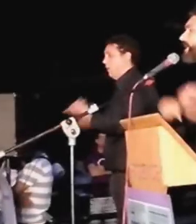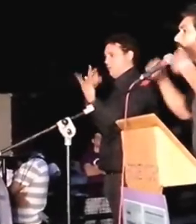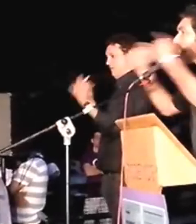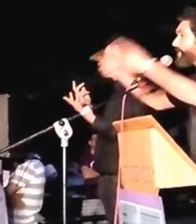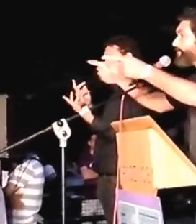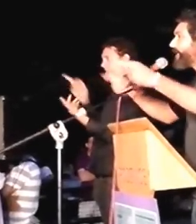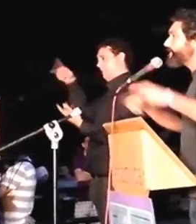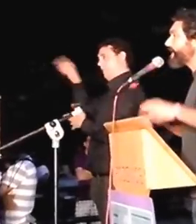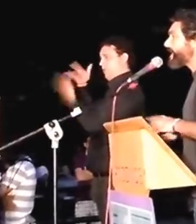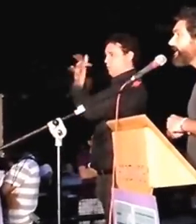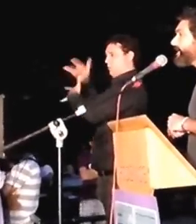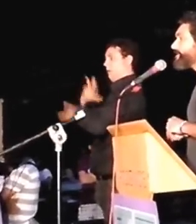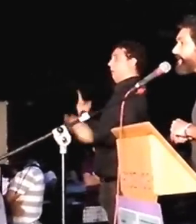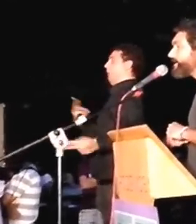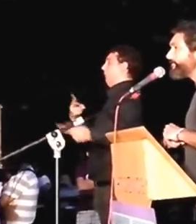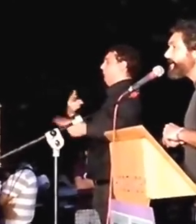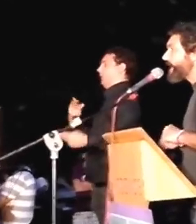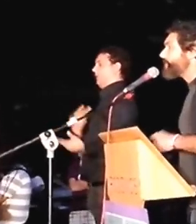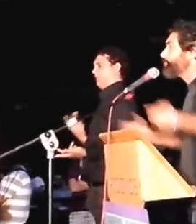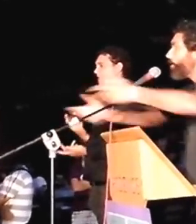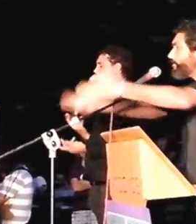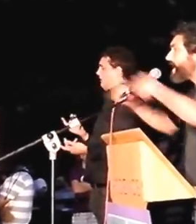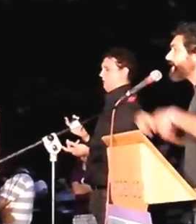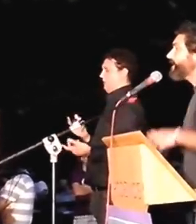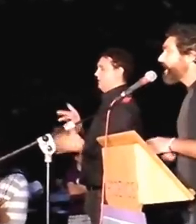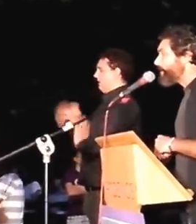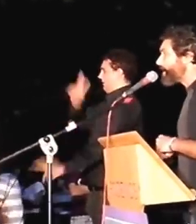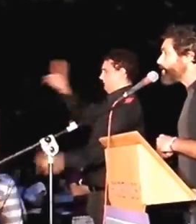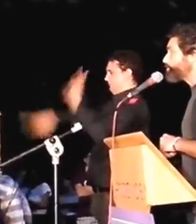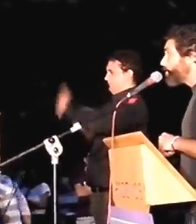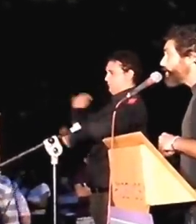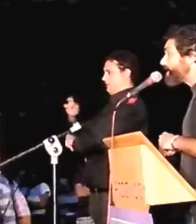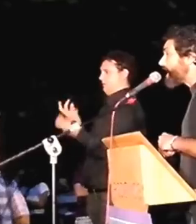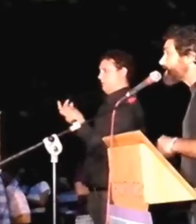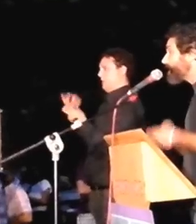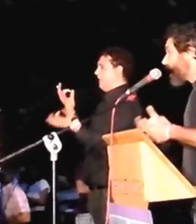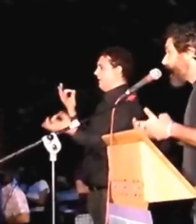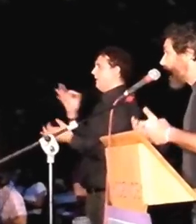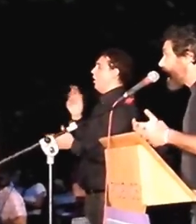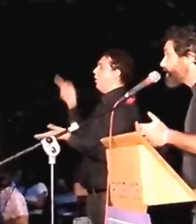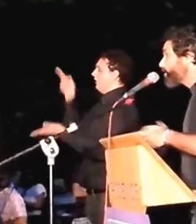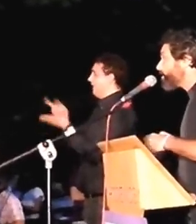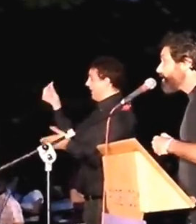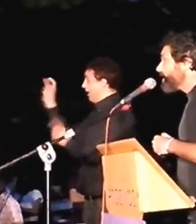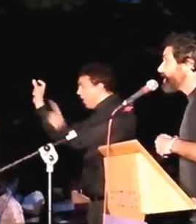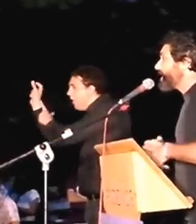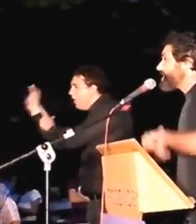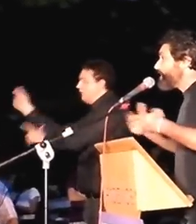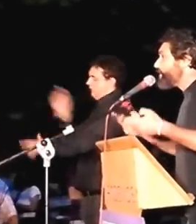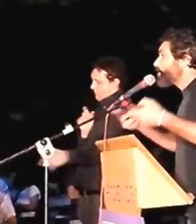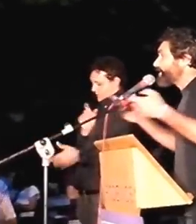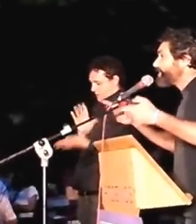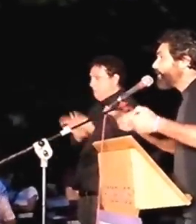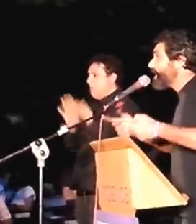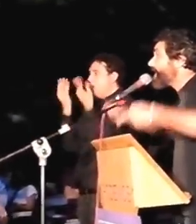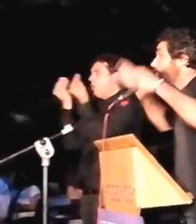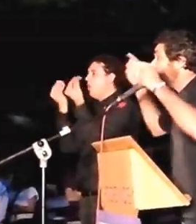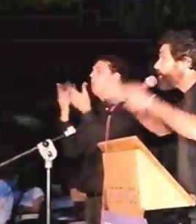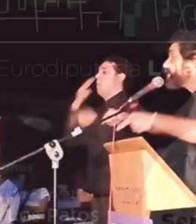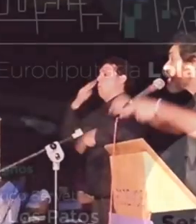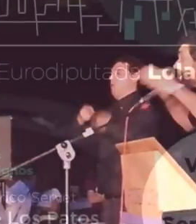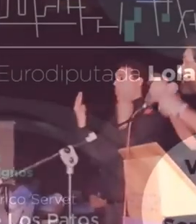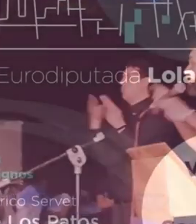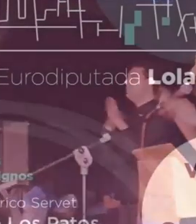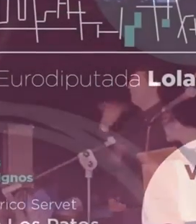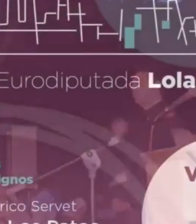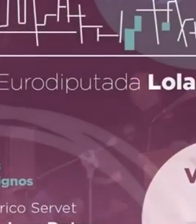Por tanto, remunicipalizar significa volver a manos públicas algo que debemos gestionar. Y